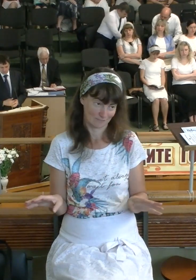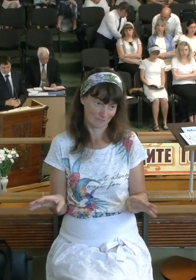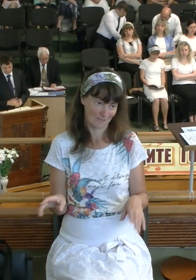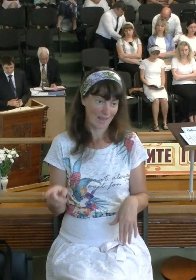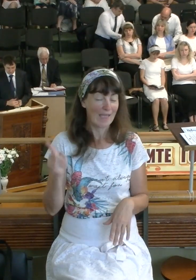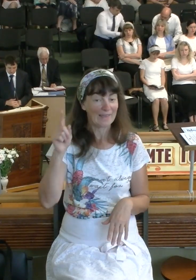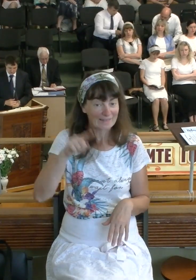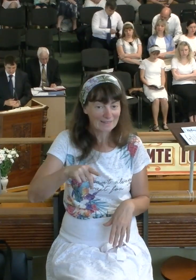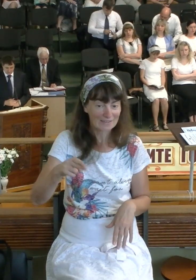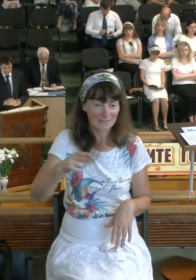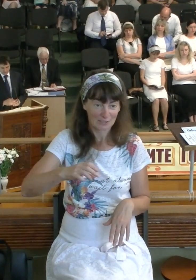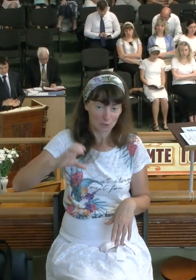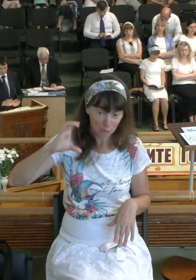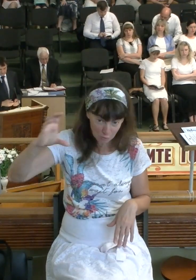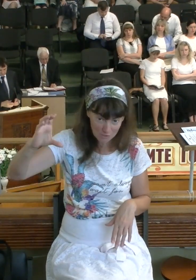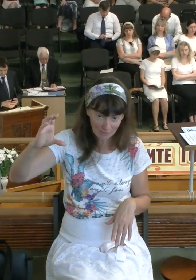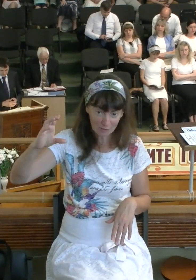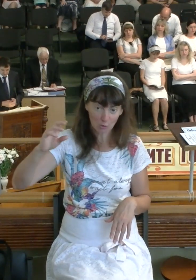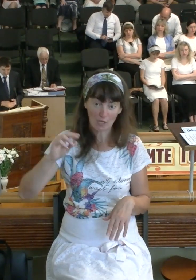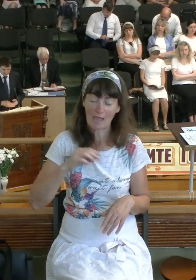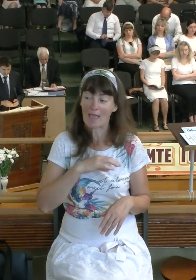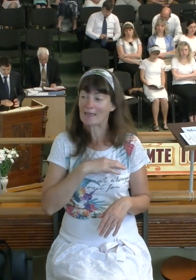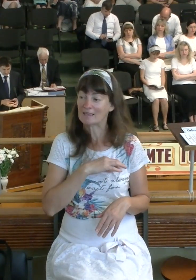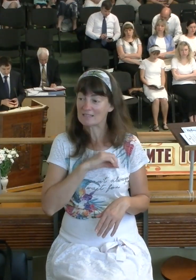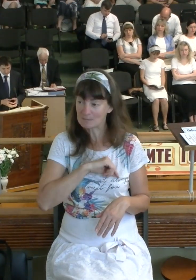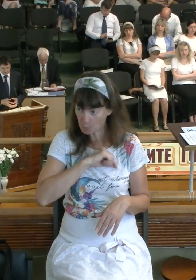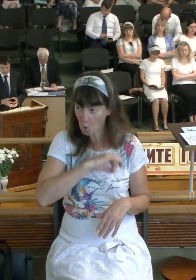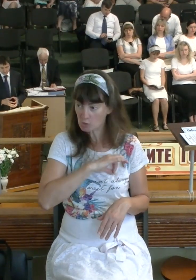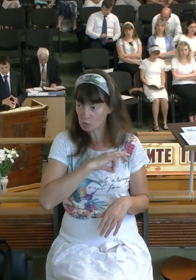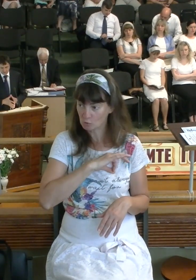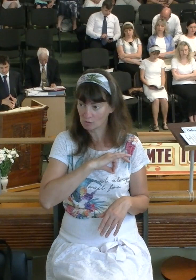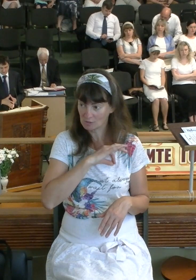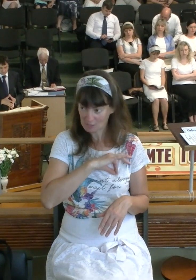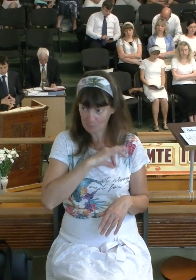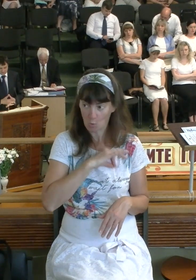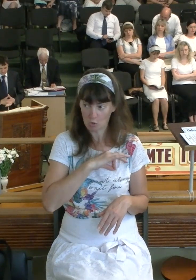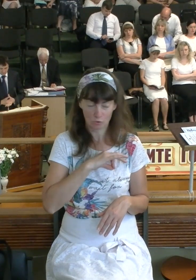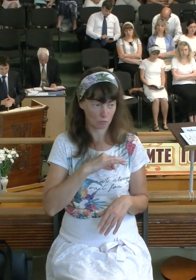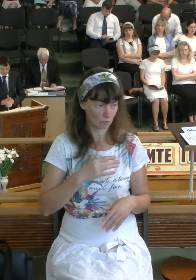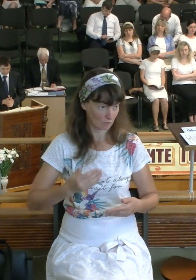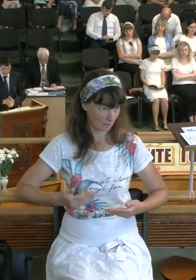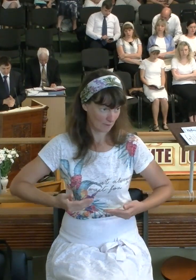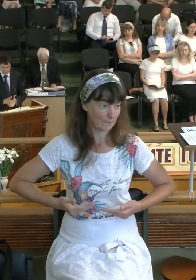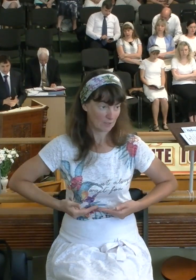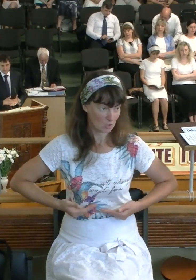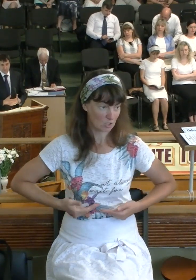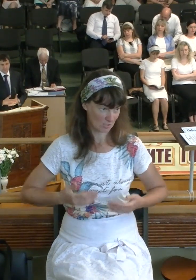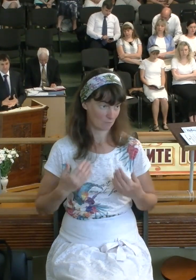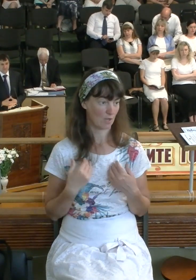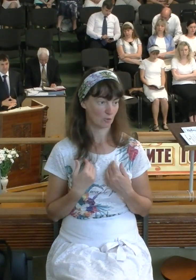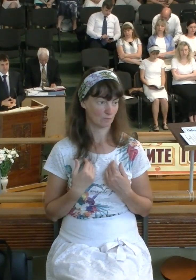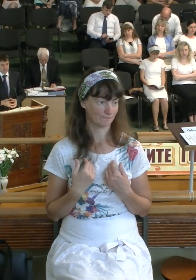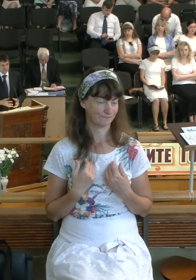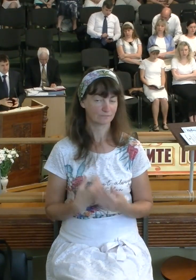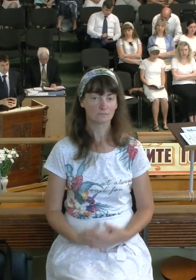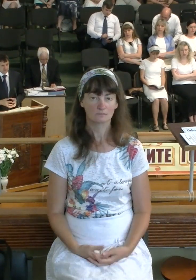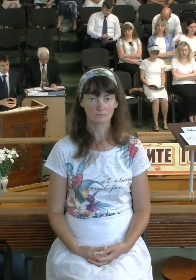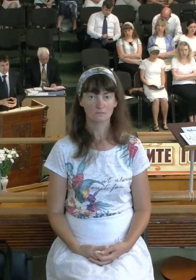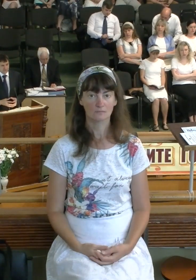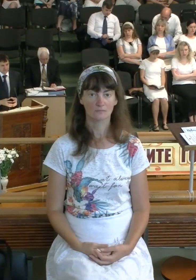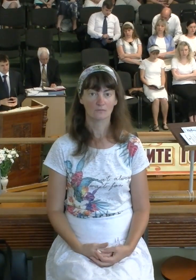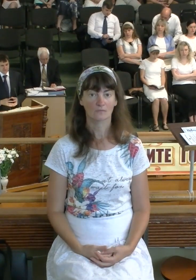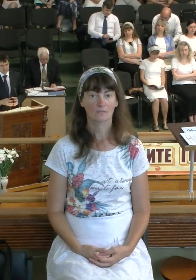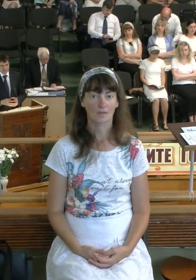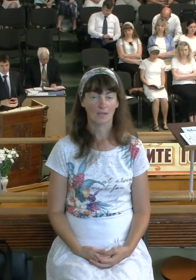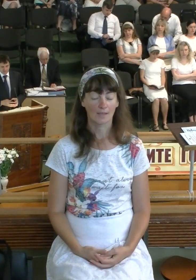может использовать мою жизнь. Мы видим, как в словах Петра тоже, да, Петр, исполнившись Духа Святого. И дальше мы видим в